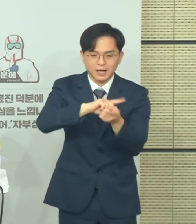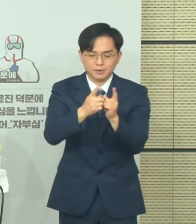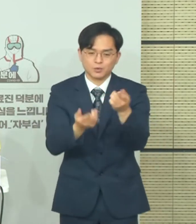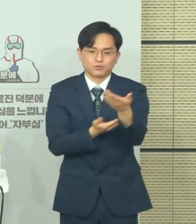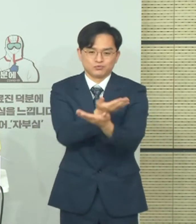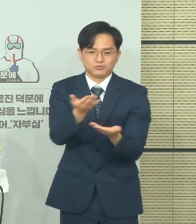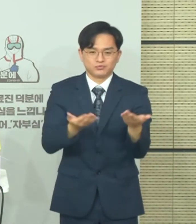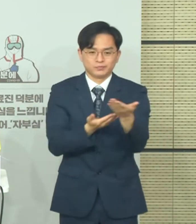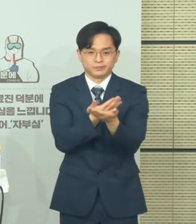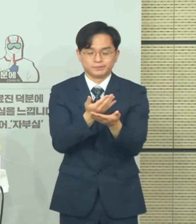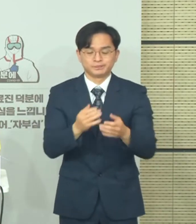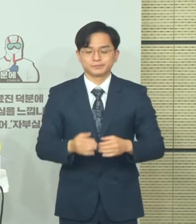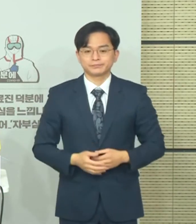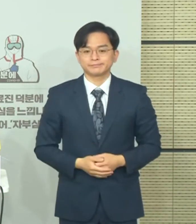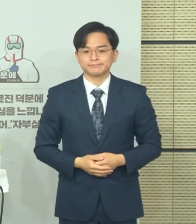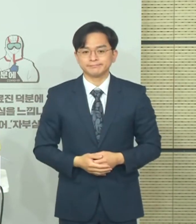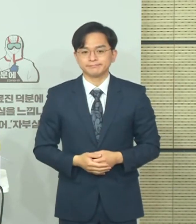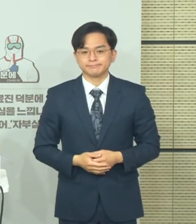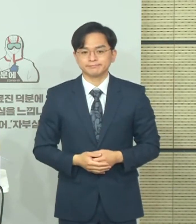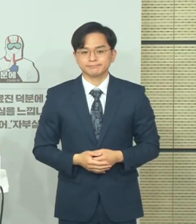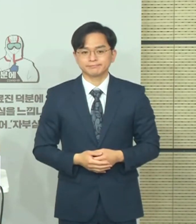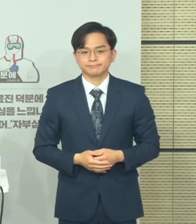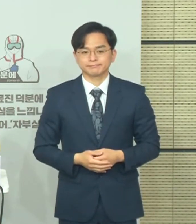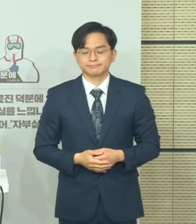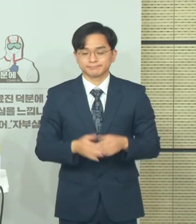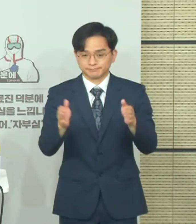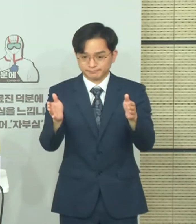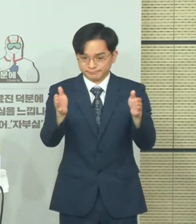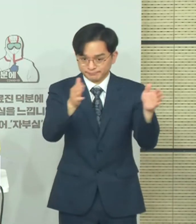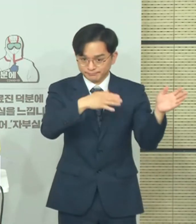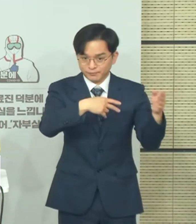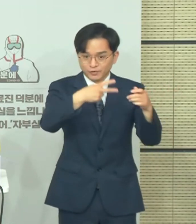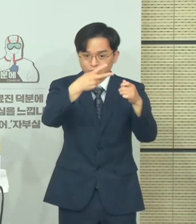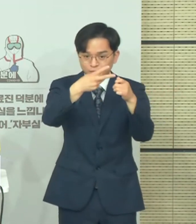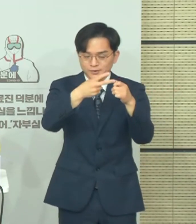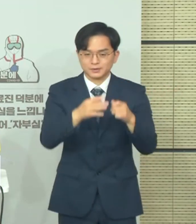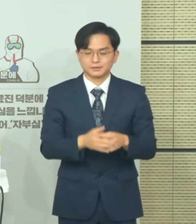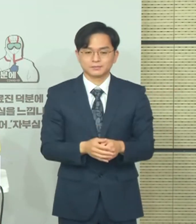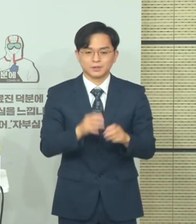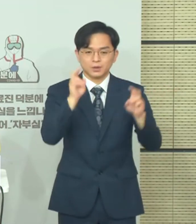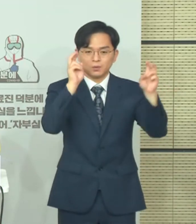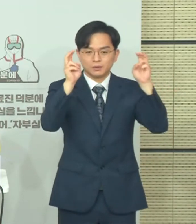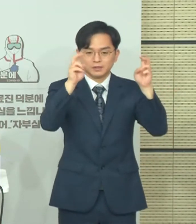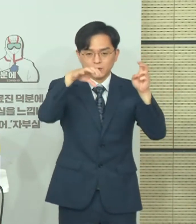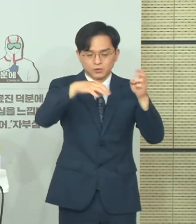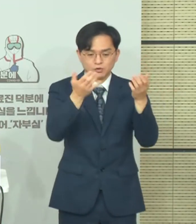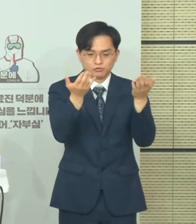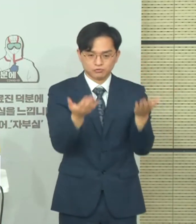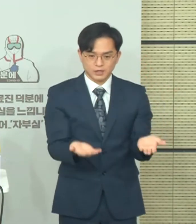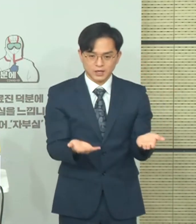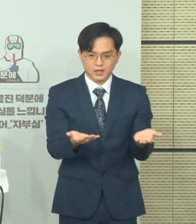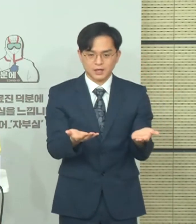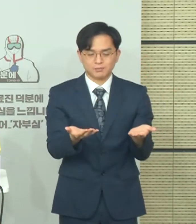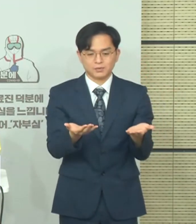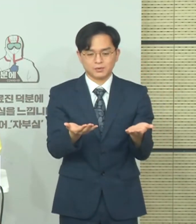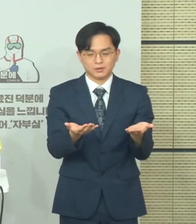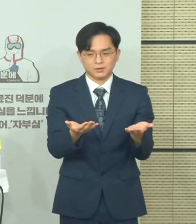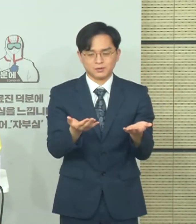사업장 여러 부 값 여름휴가 분산과 점심시간 시차 운영 지도에 대해 말씀드리겠습니다